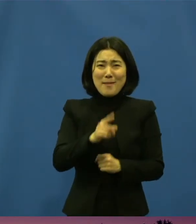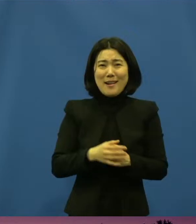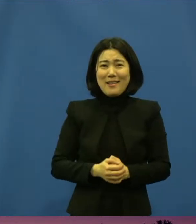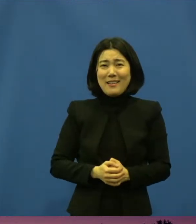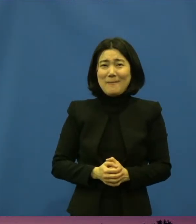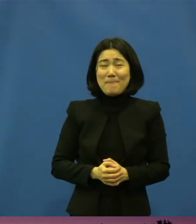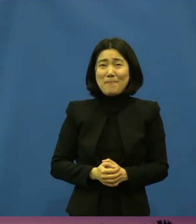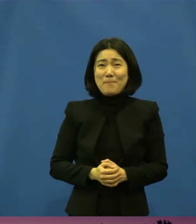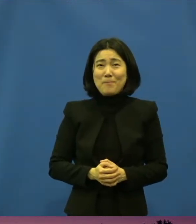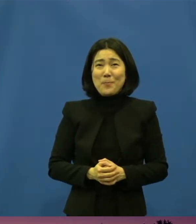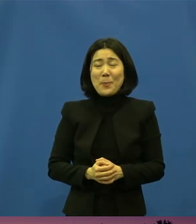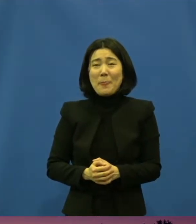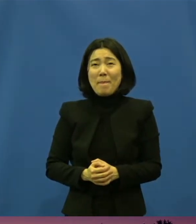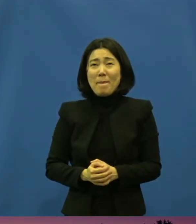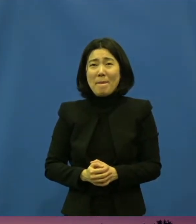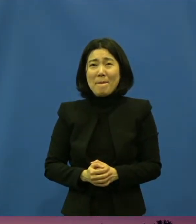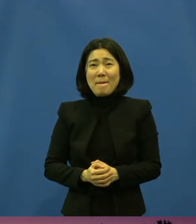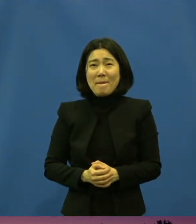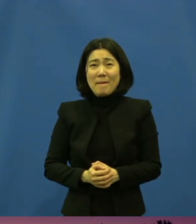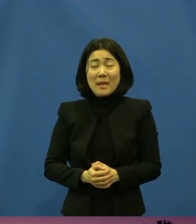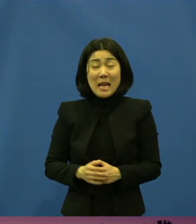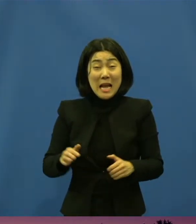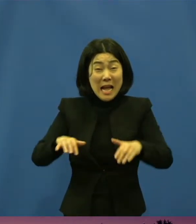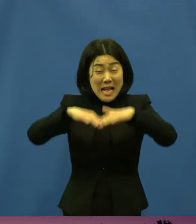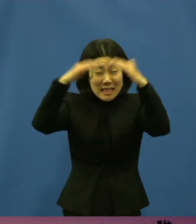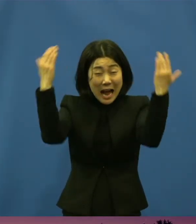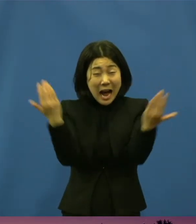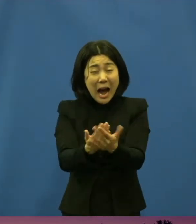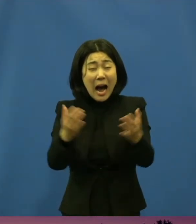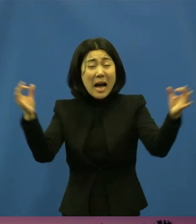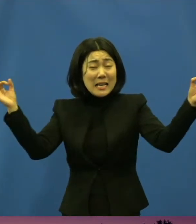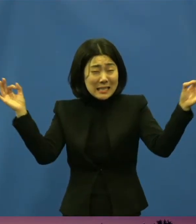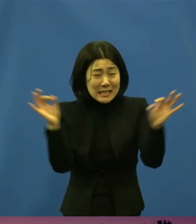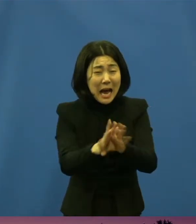명확하죠, 여러분? 다 사라지고 오직 한 가지만 남아요.